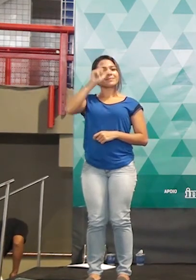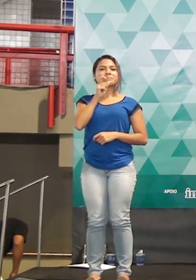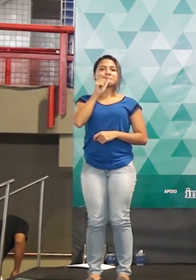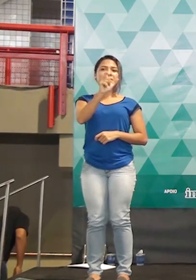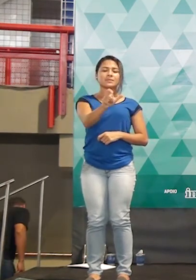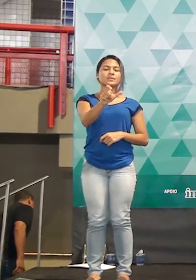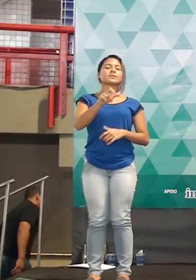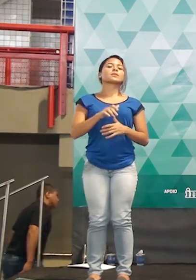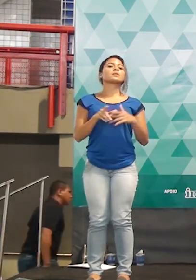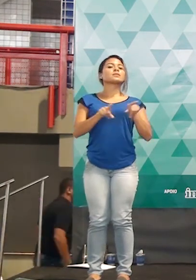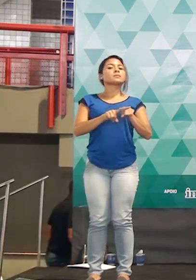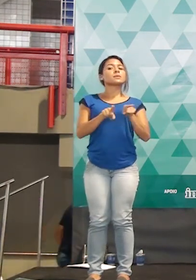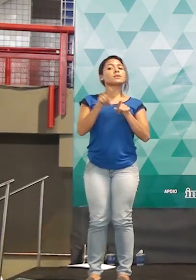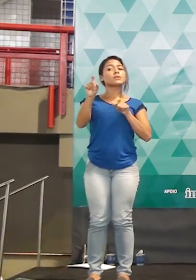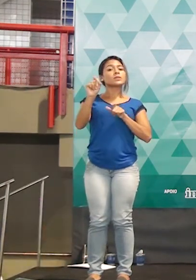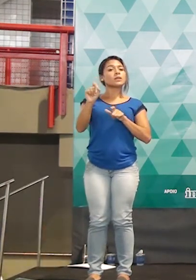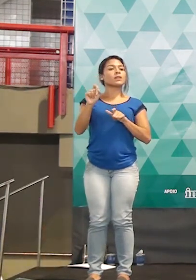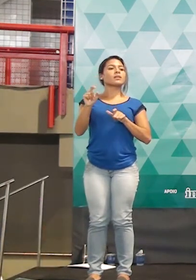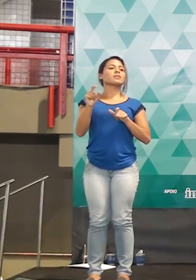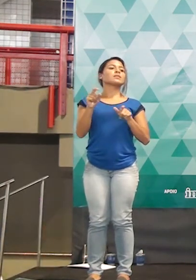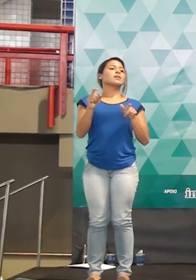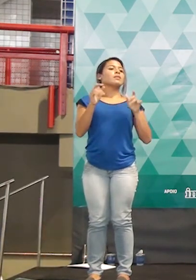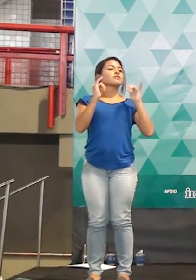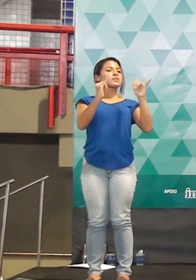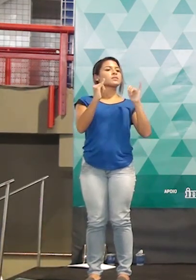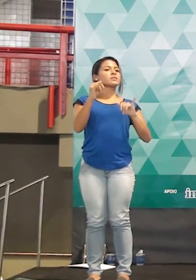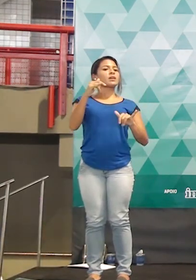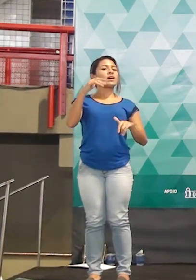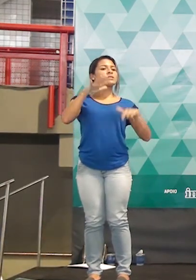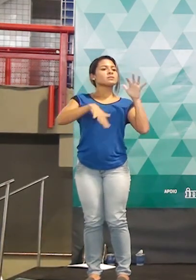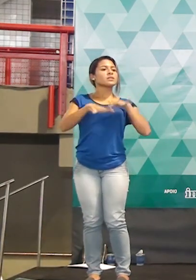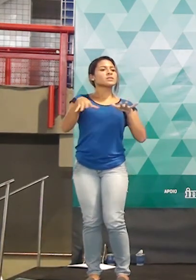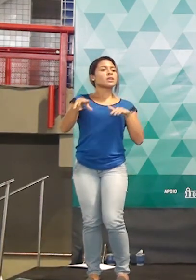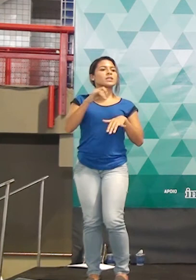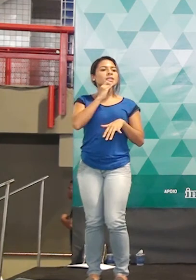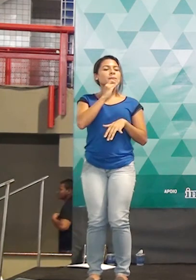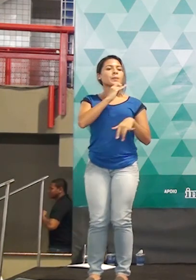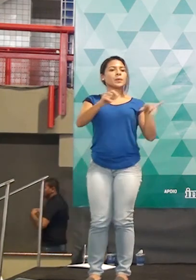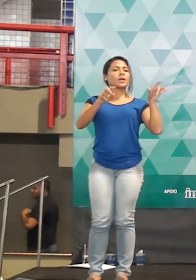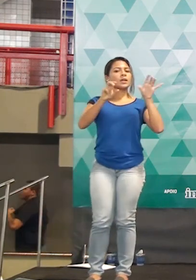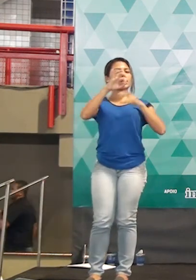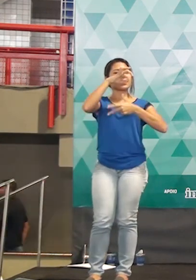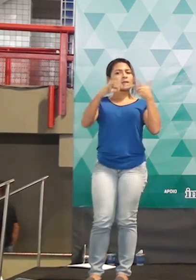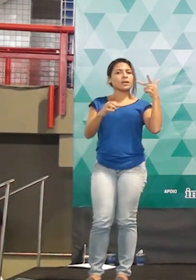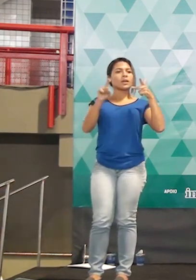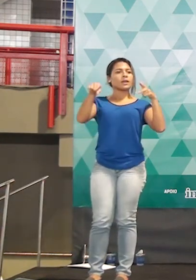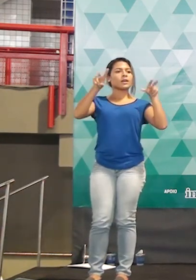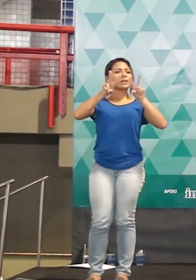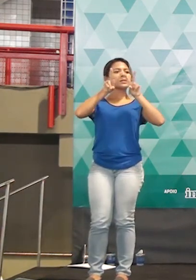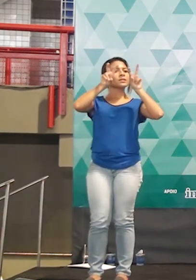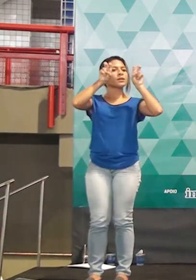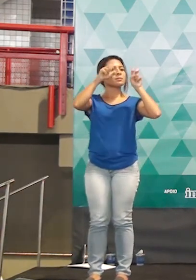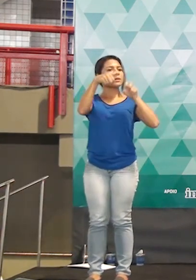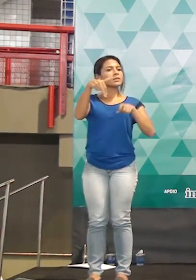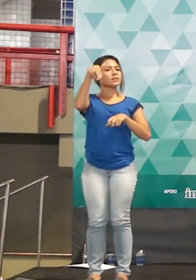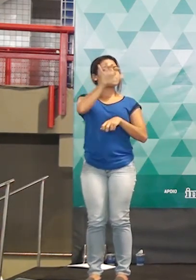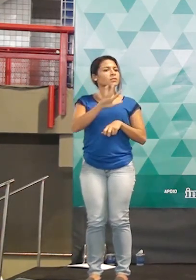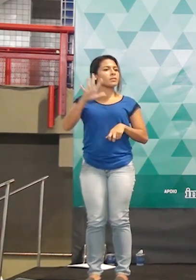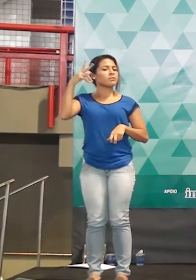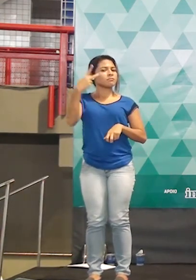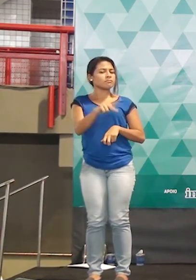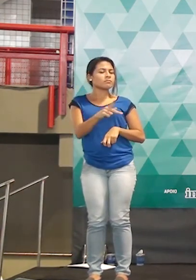a atenção de vocês que quando a gente diz que o tema do Enem é um tema de natureza nacional, é para a